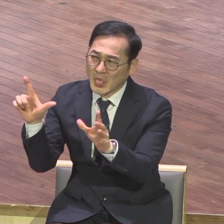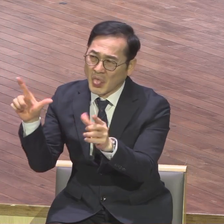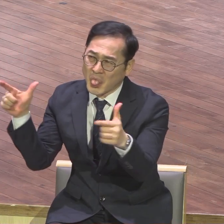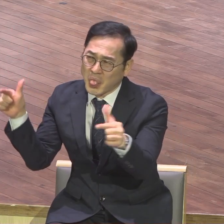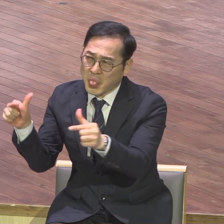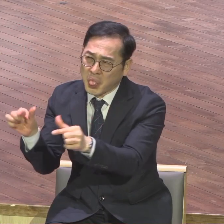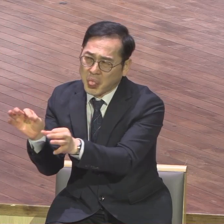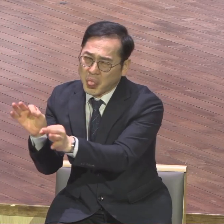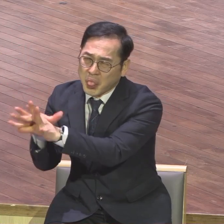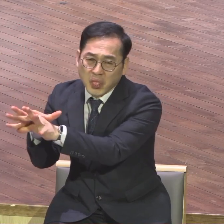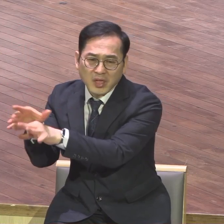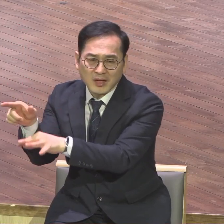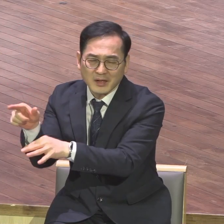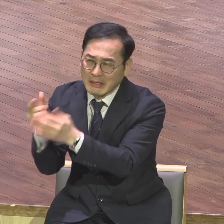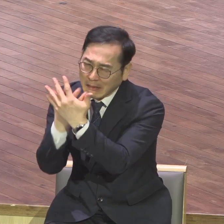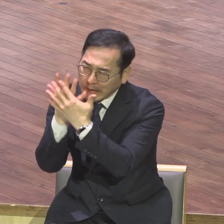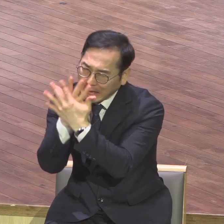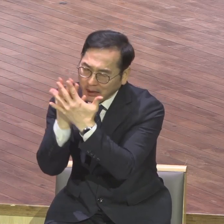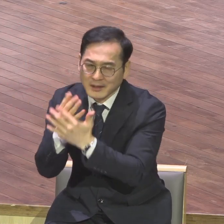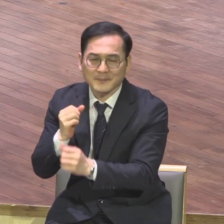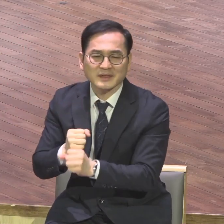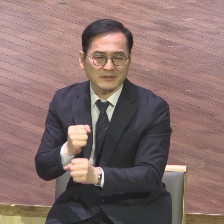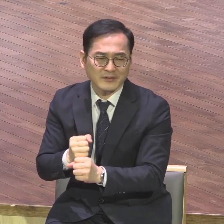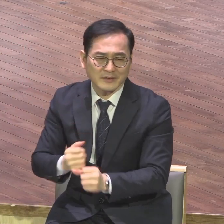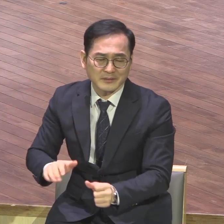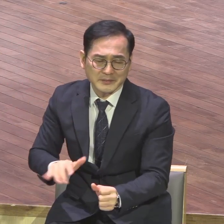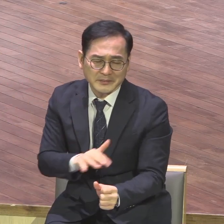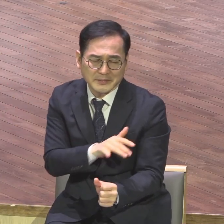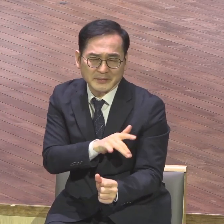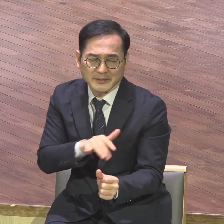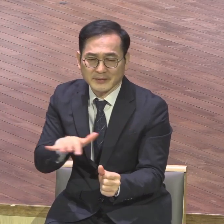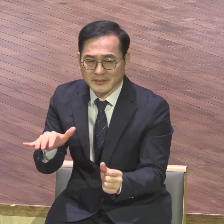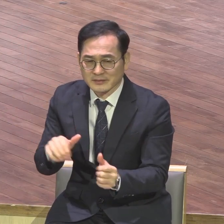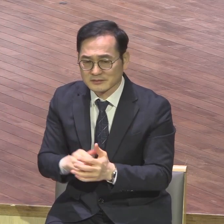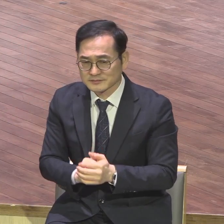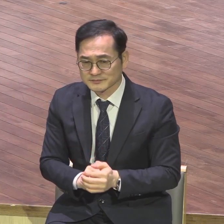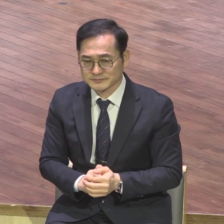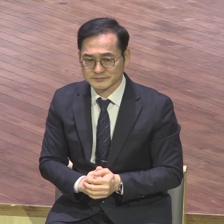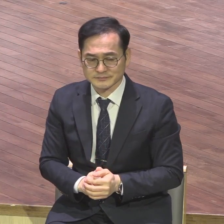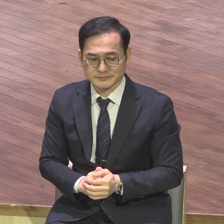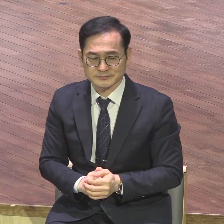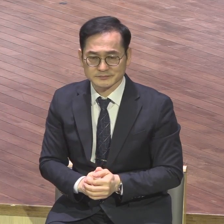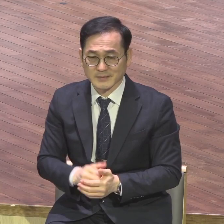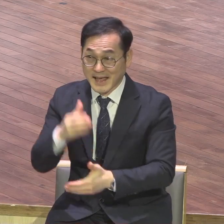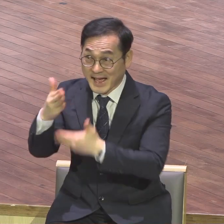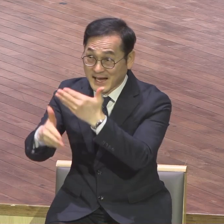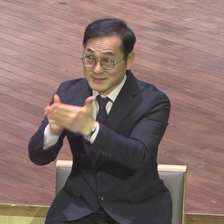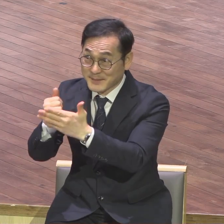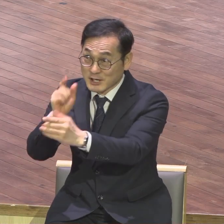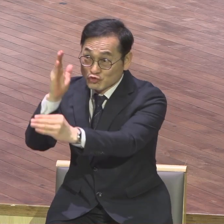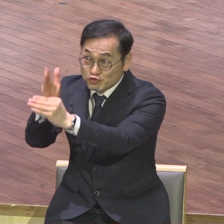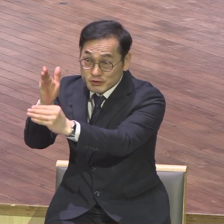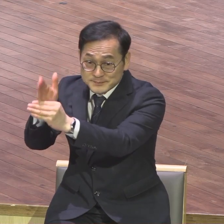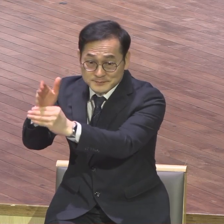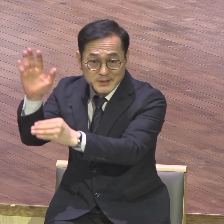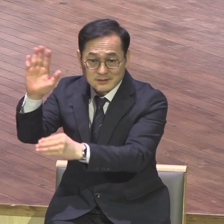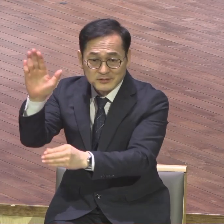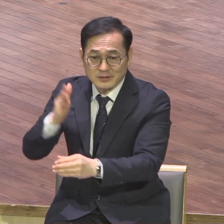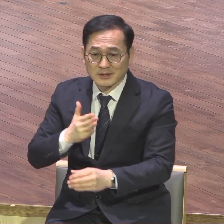없다는 말은 아닙니다. 희석시켜, 희석. 희석을 시켜버려. 하나님의 이 말씀을